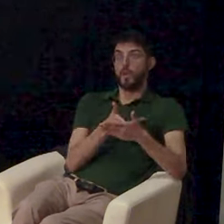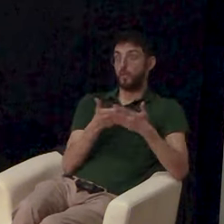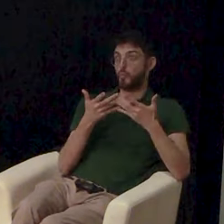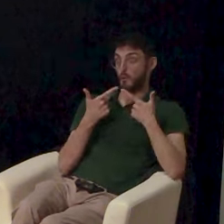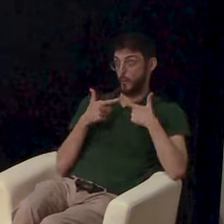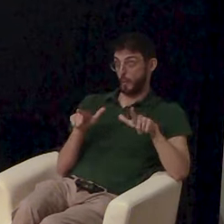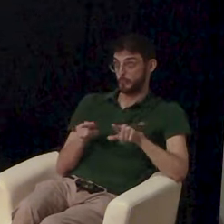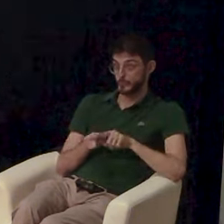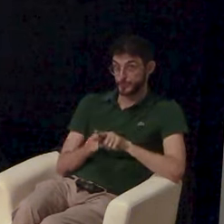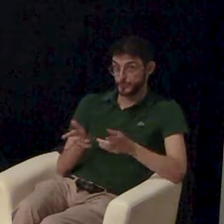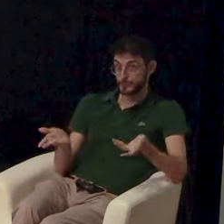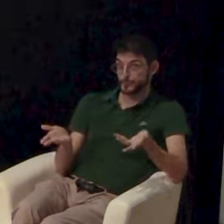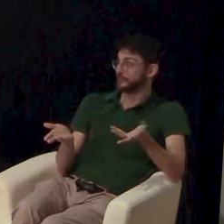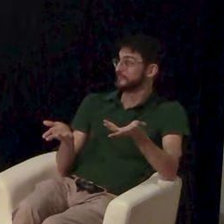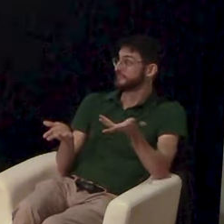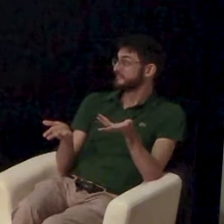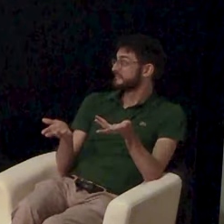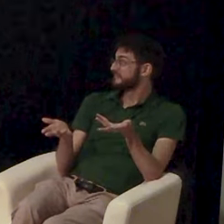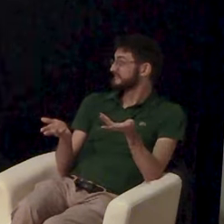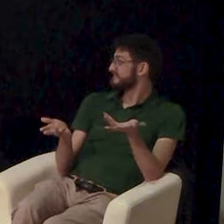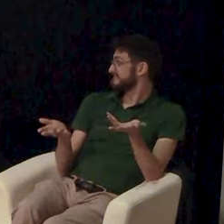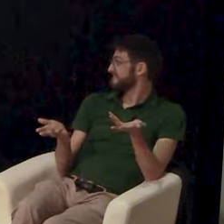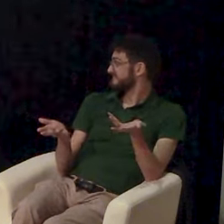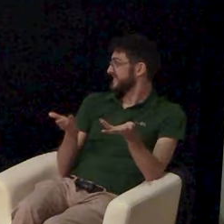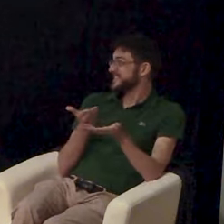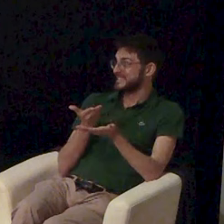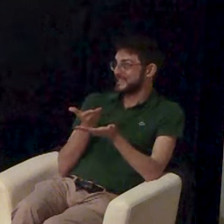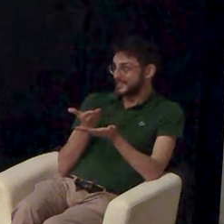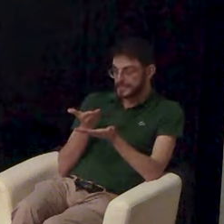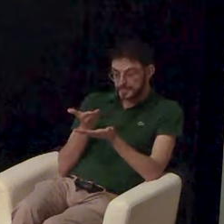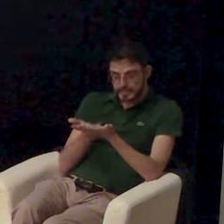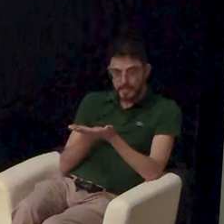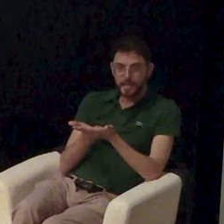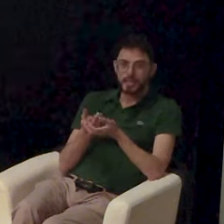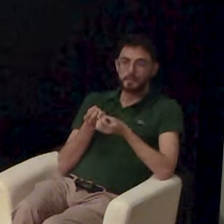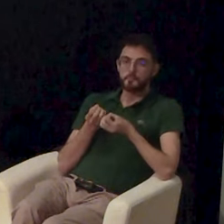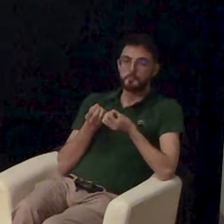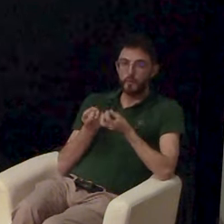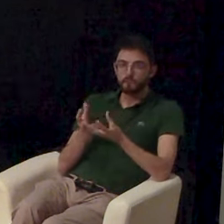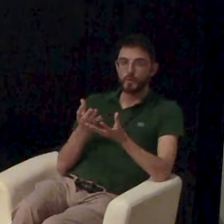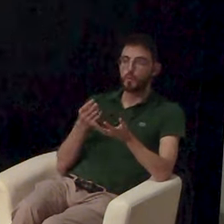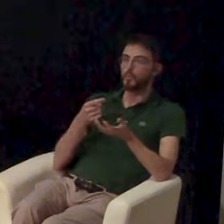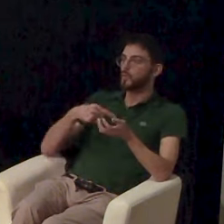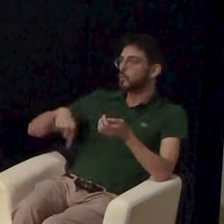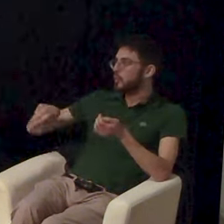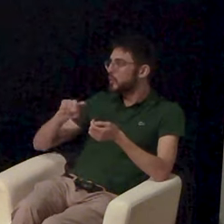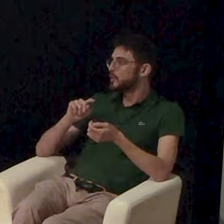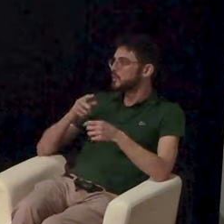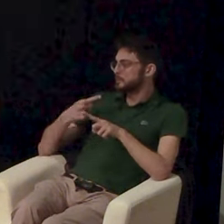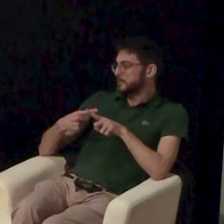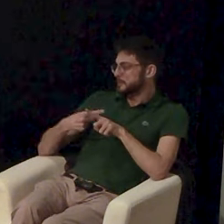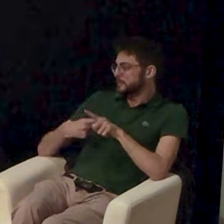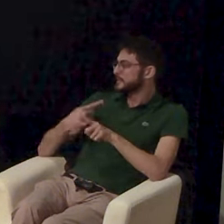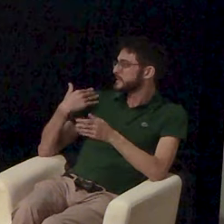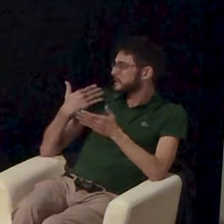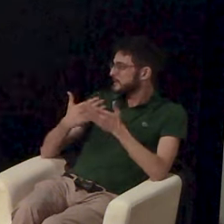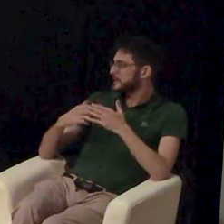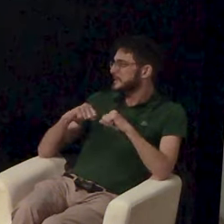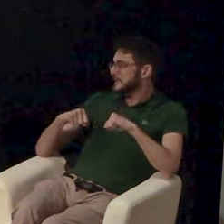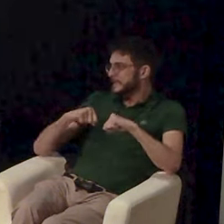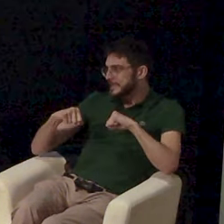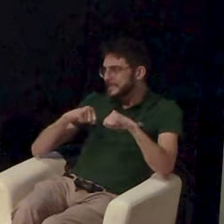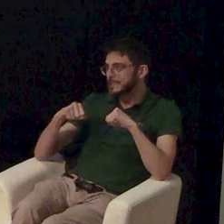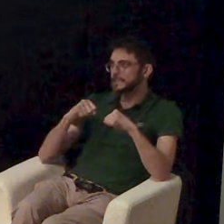L'accessibilité, le problème d'accessibilité, est doublé par le problème de cette langue qui a été interdite pendant 100 ans et qui n'a pas pu se